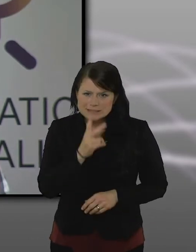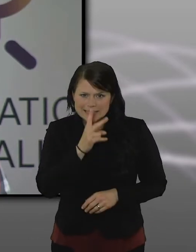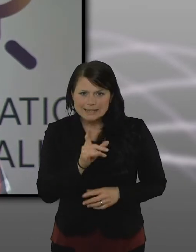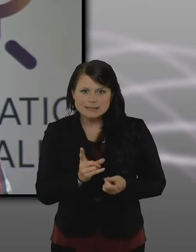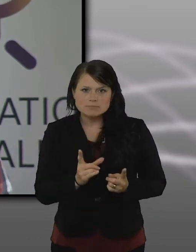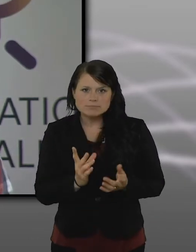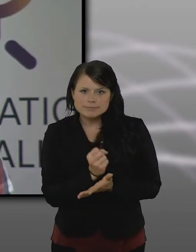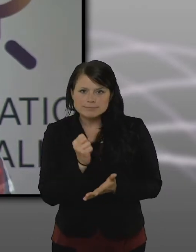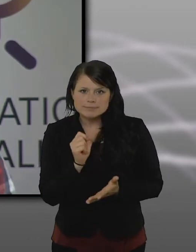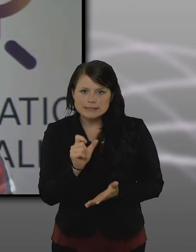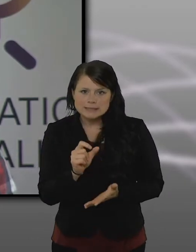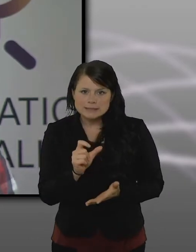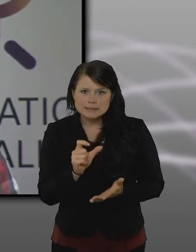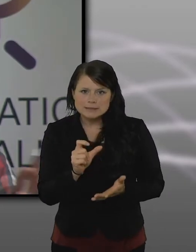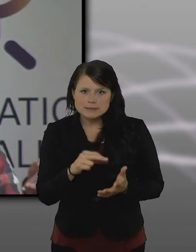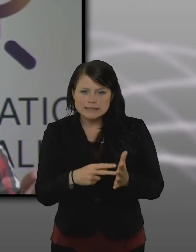Okej.